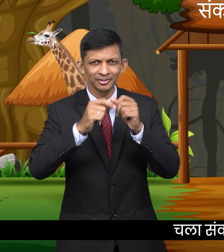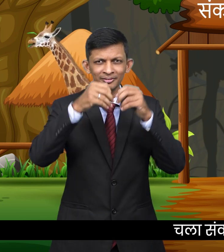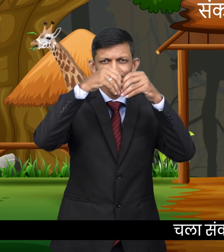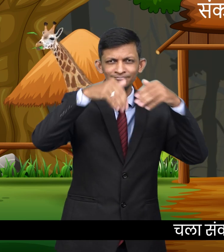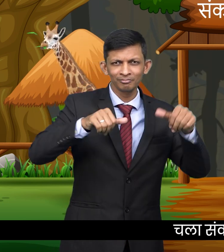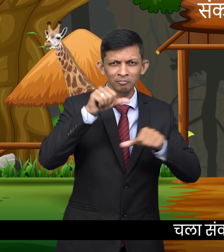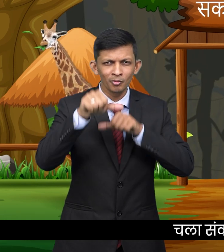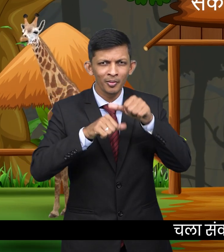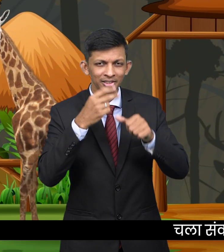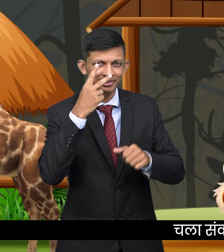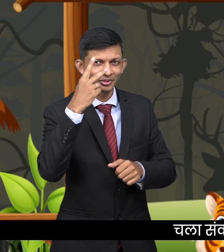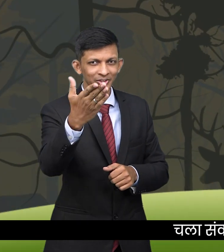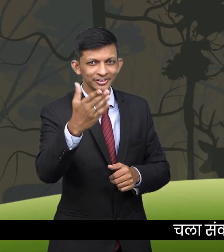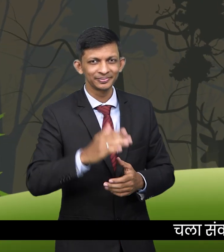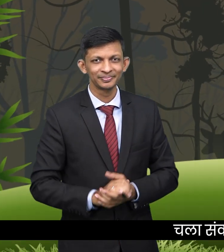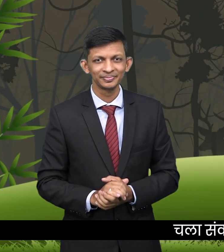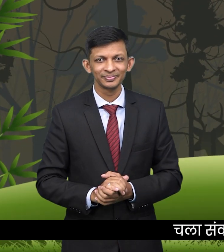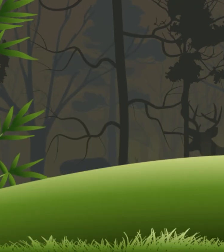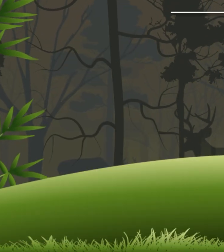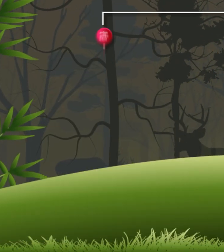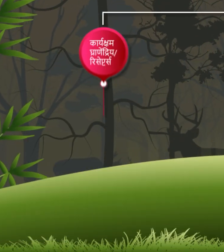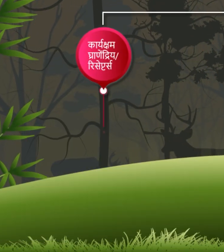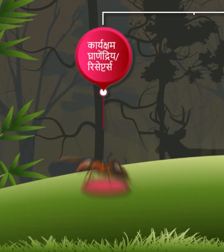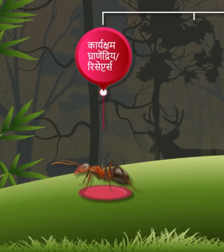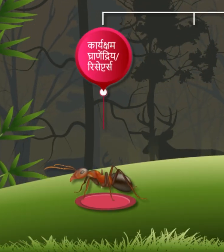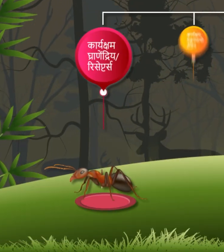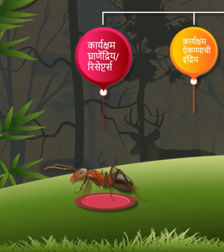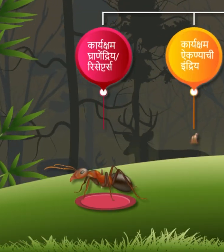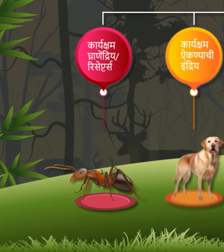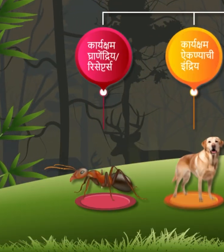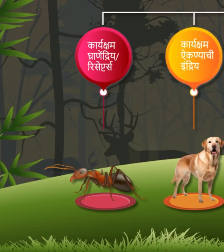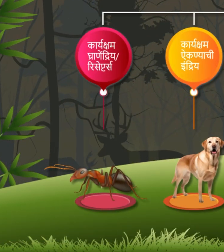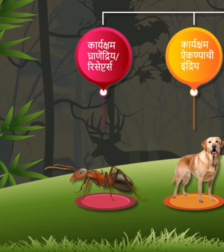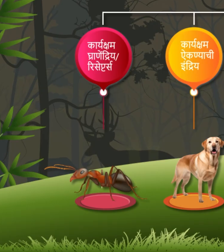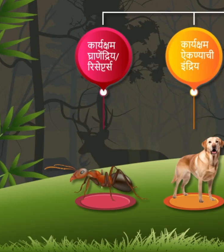चला संकल्पना नकाशा पाहूया.